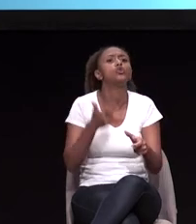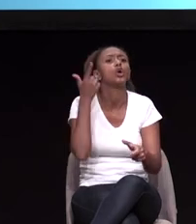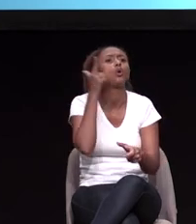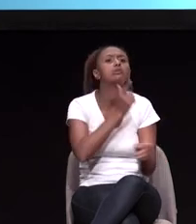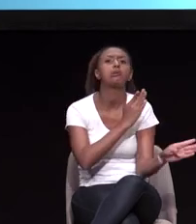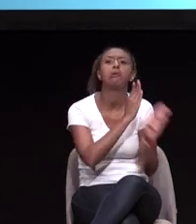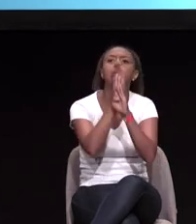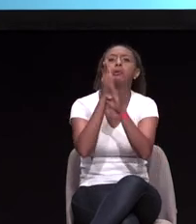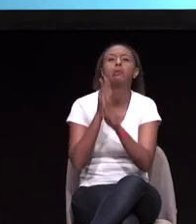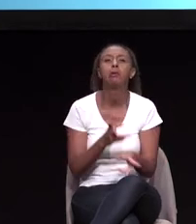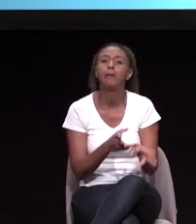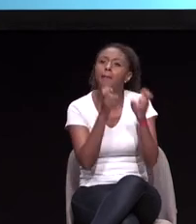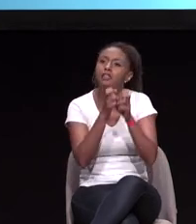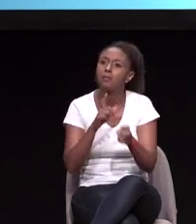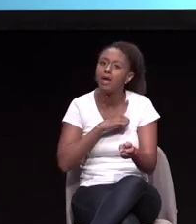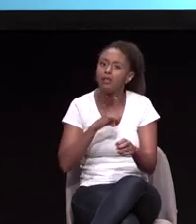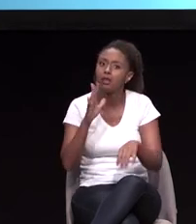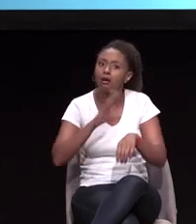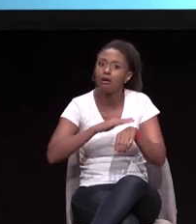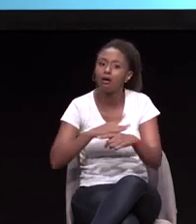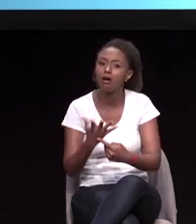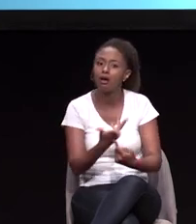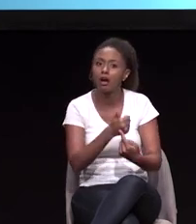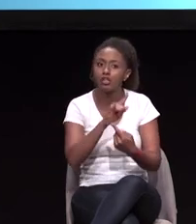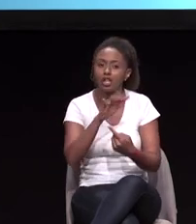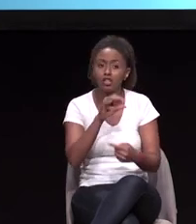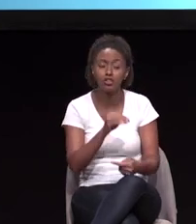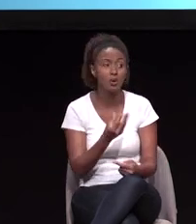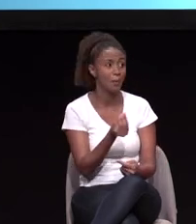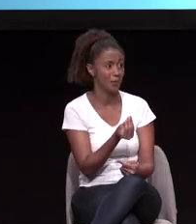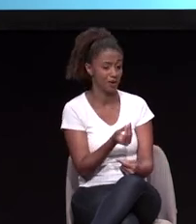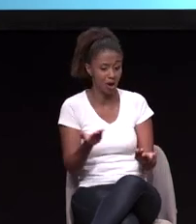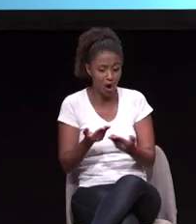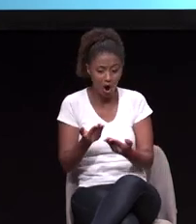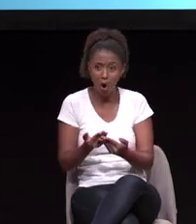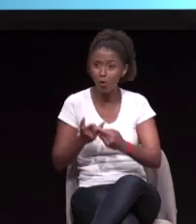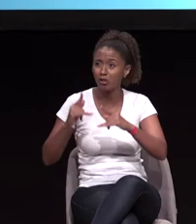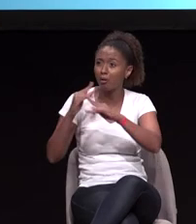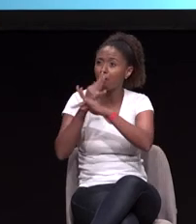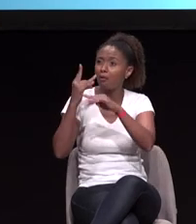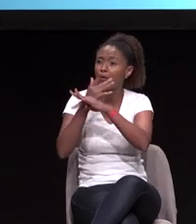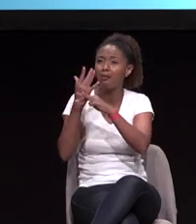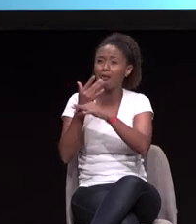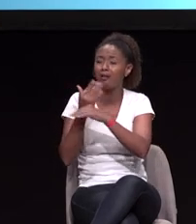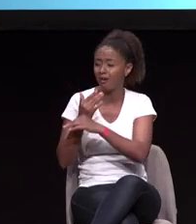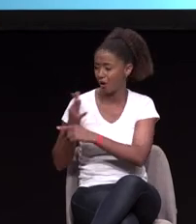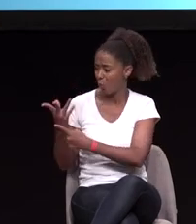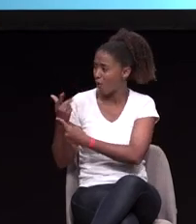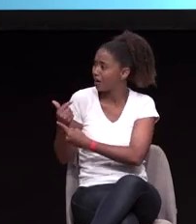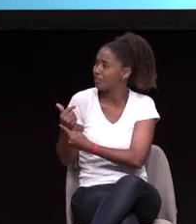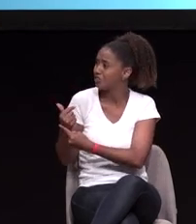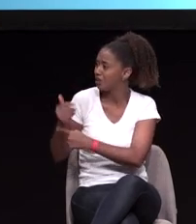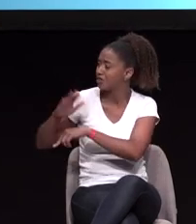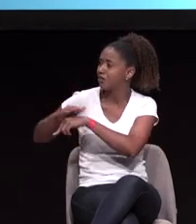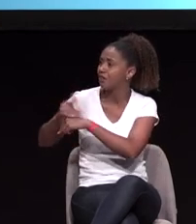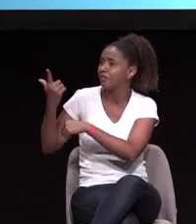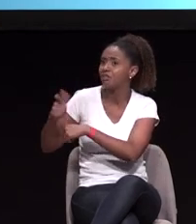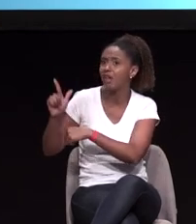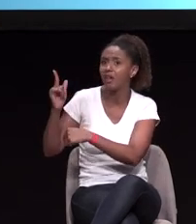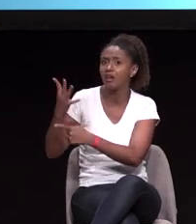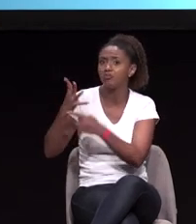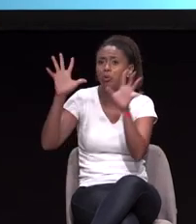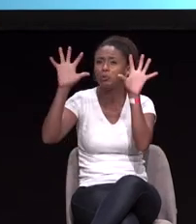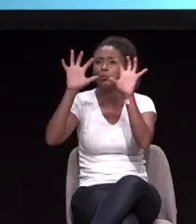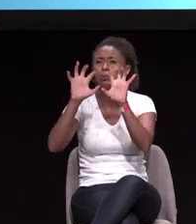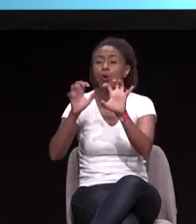industrialização a urbanização deixou o pacu os traços desse grande artista ou eu não os vejo